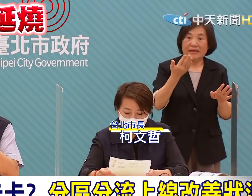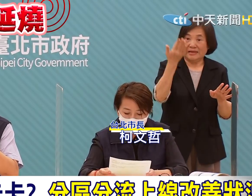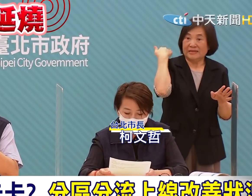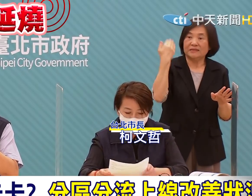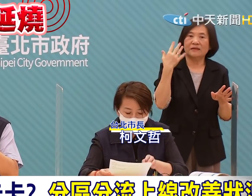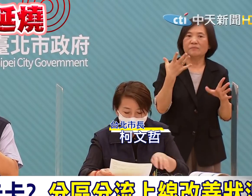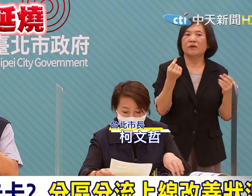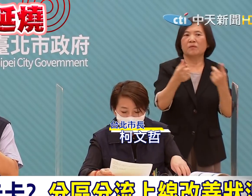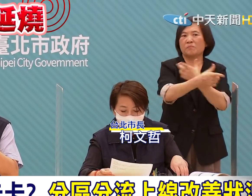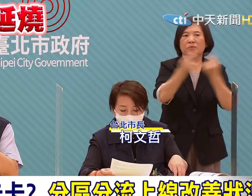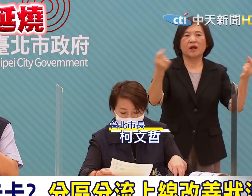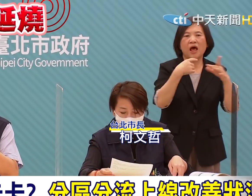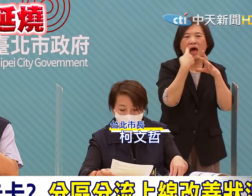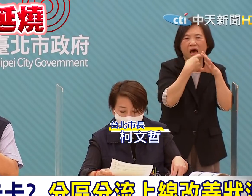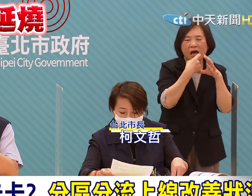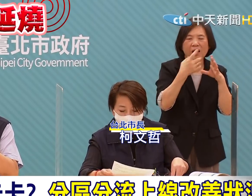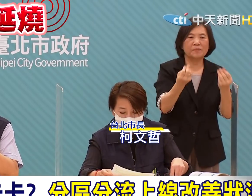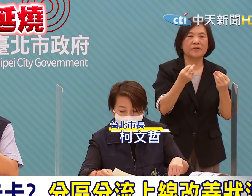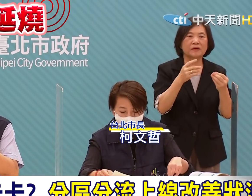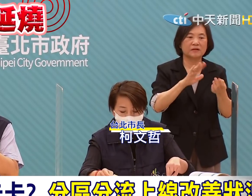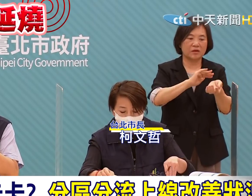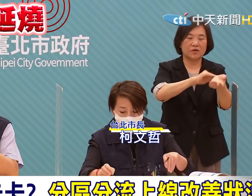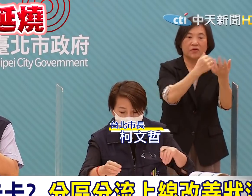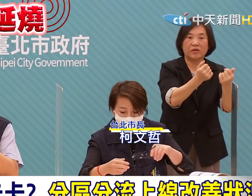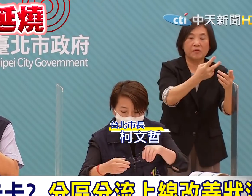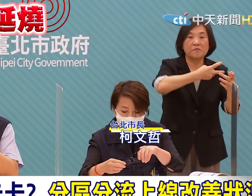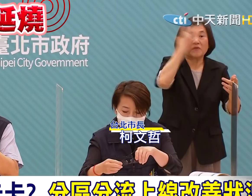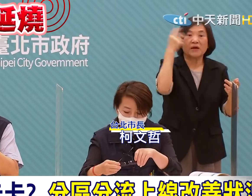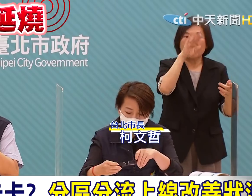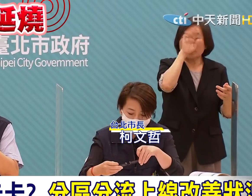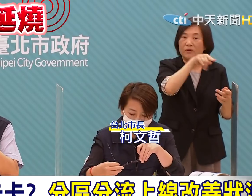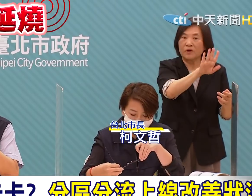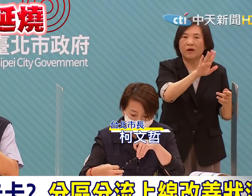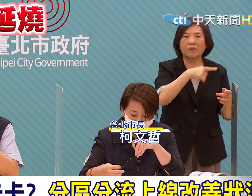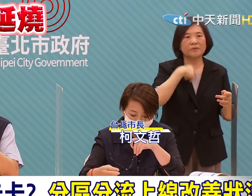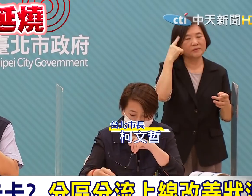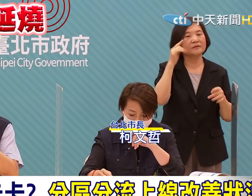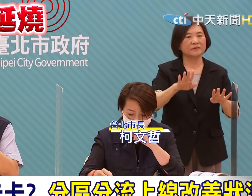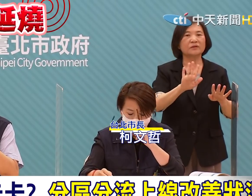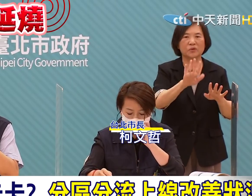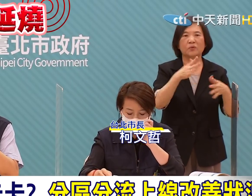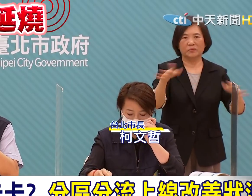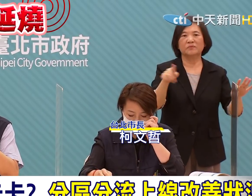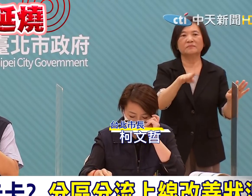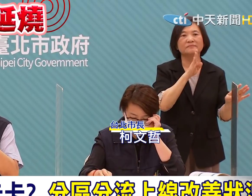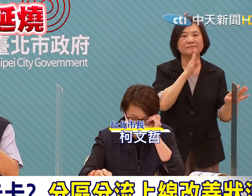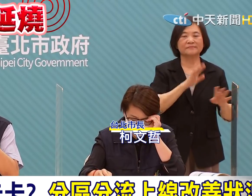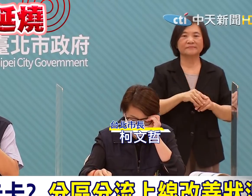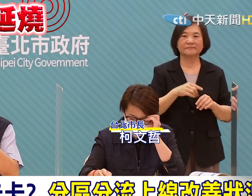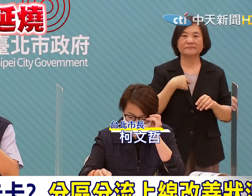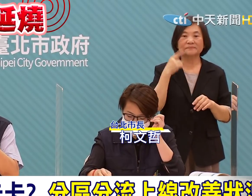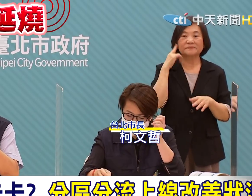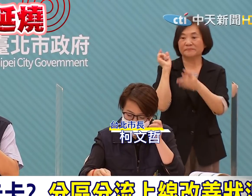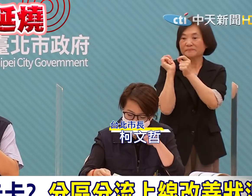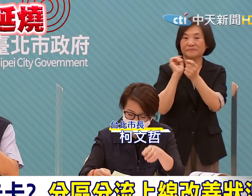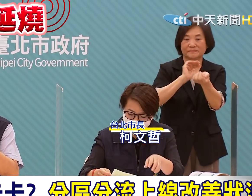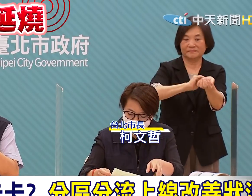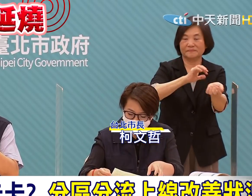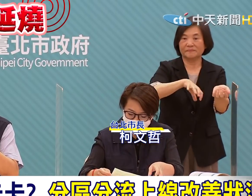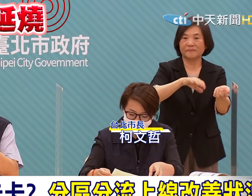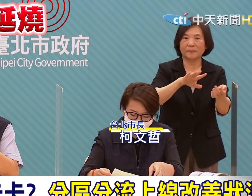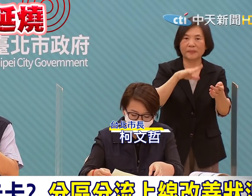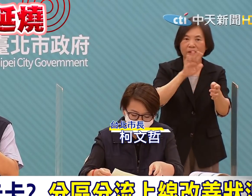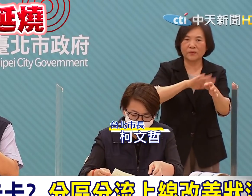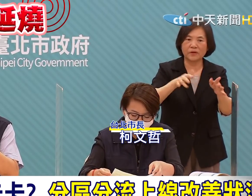所以住院以后才被发现，这是有可能。所以我相信现在有相当多的医院在这一段时间会发